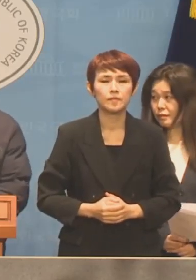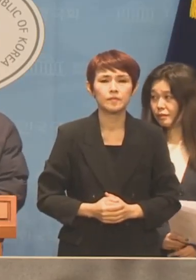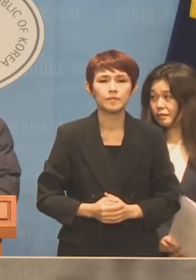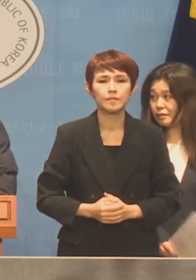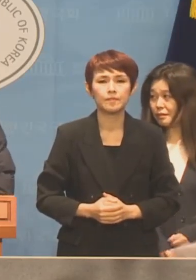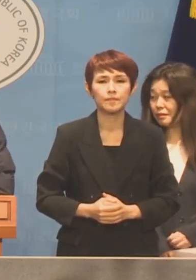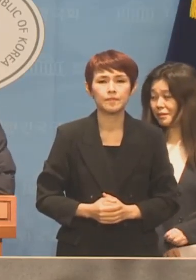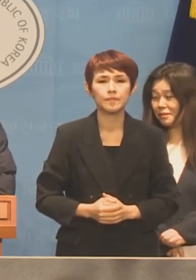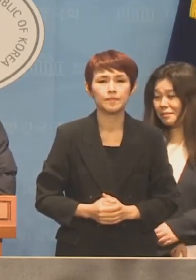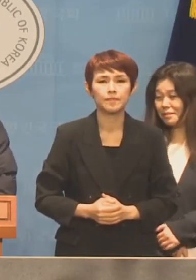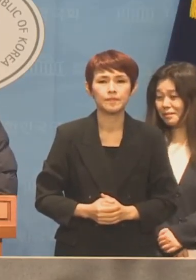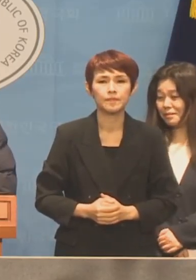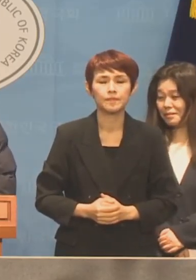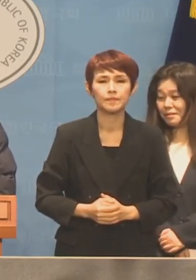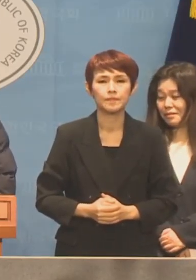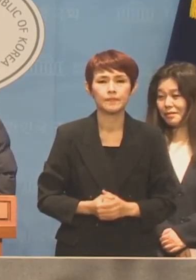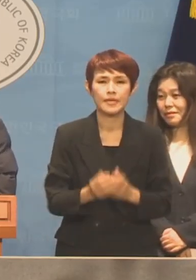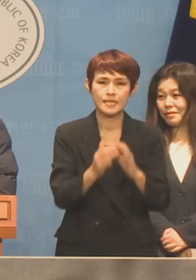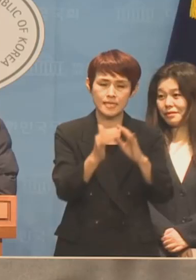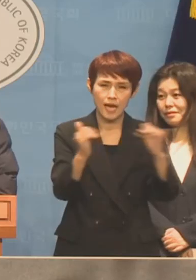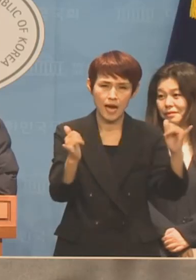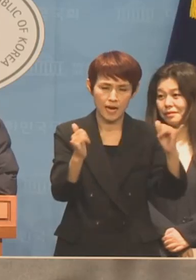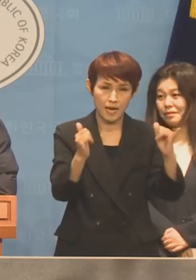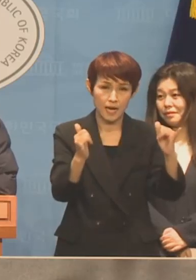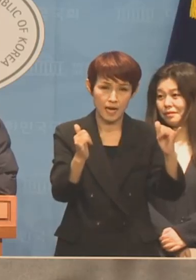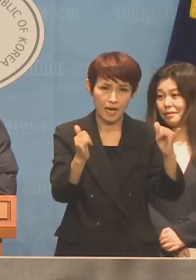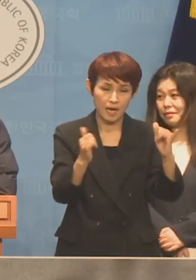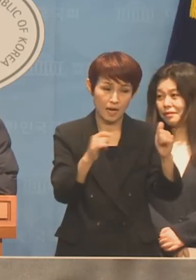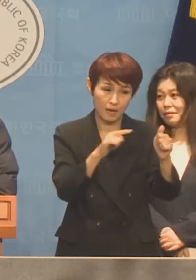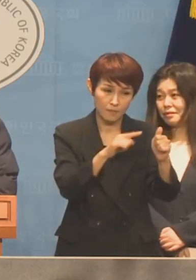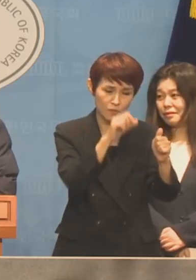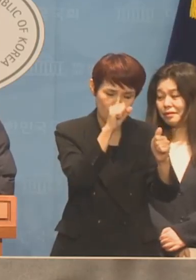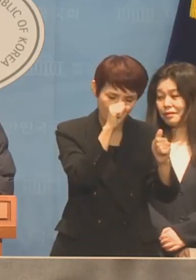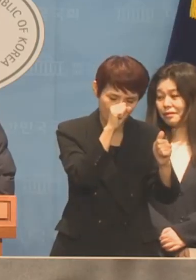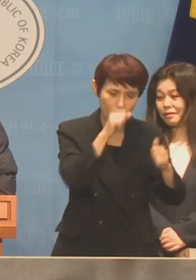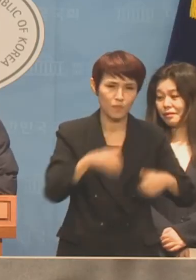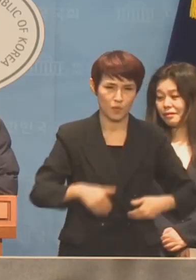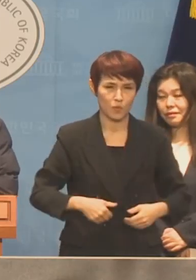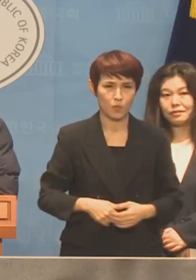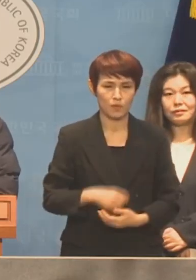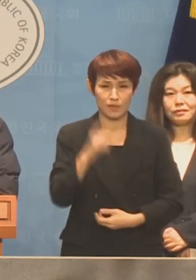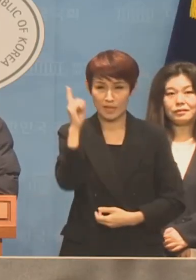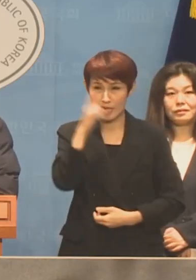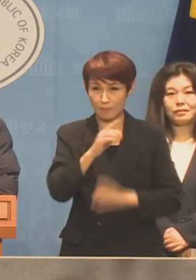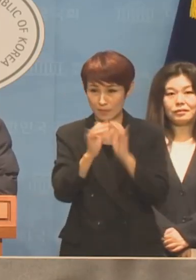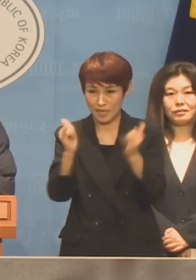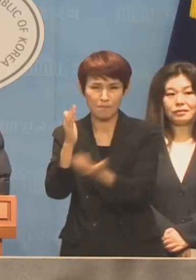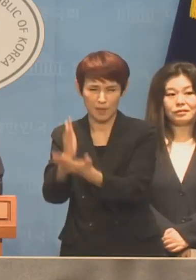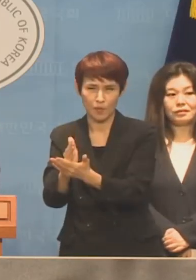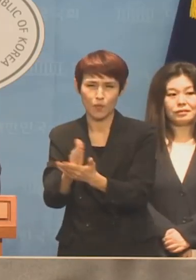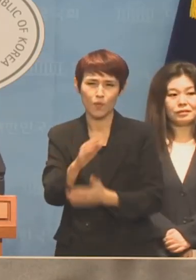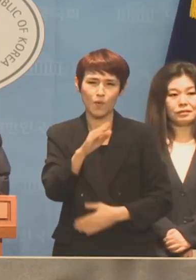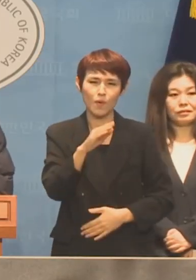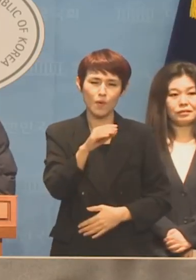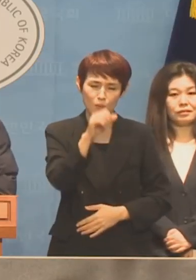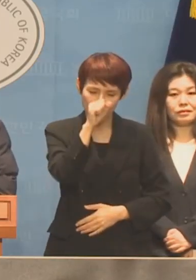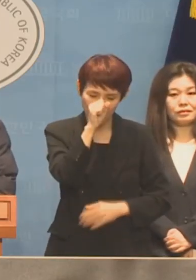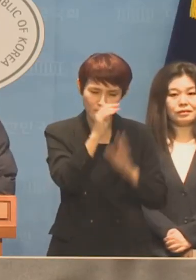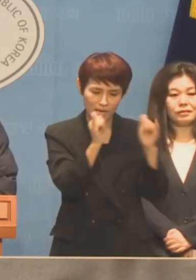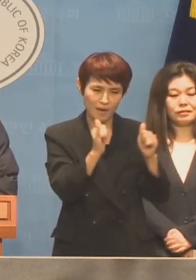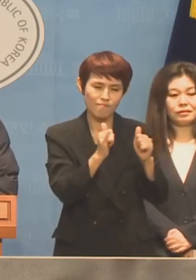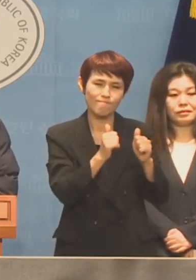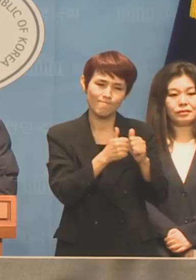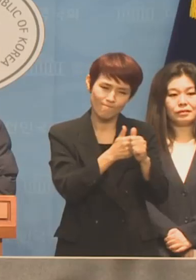그래서 사람을 좋아해야 될 것 같아요. 나쁜 사람이 아니고 착한 사람들,